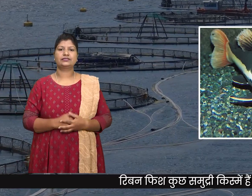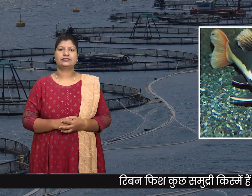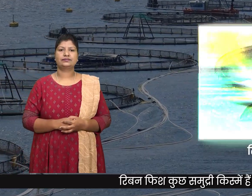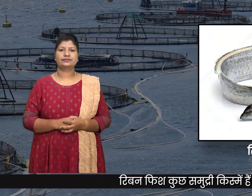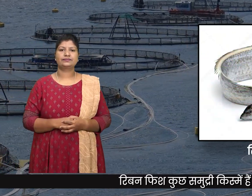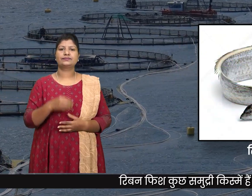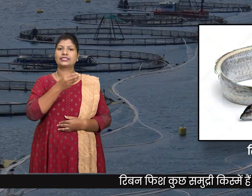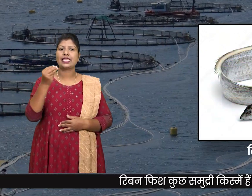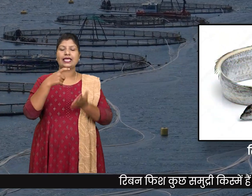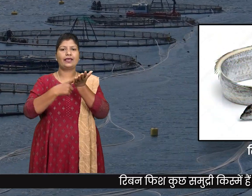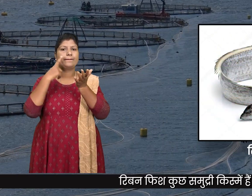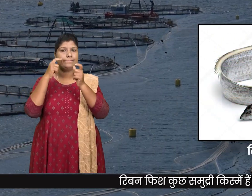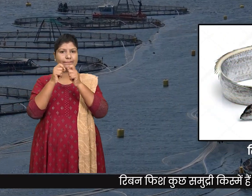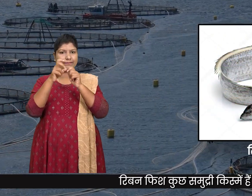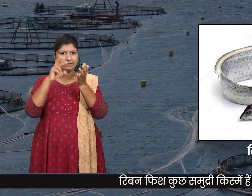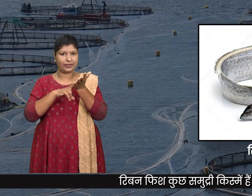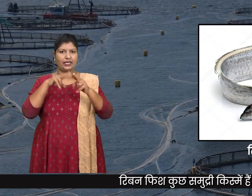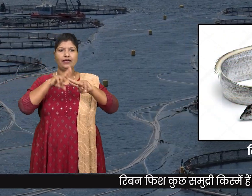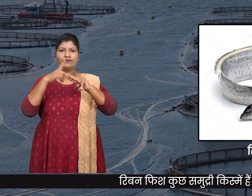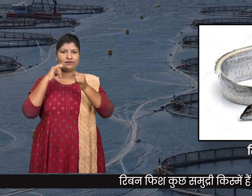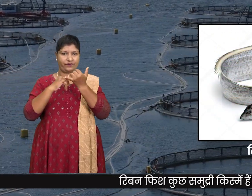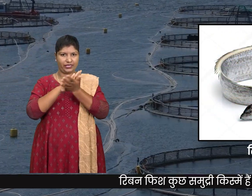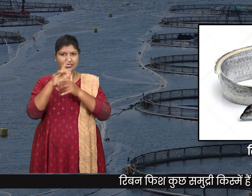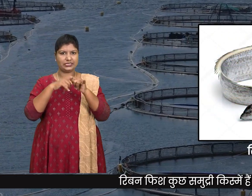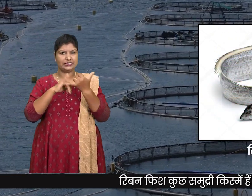रिब्न फिश कुछ समुद्री किस्में हैं।